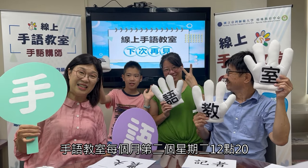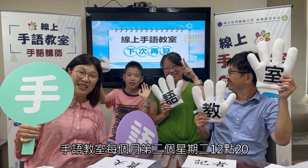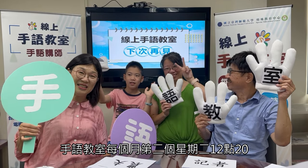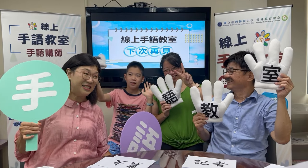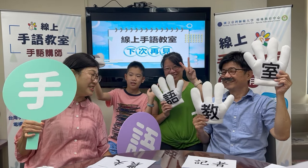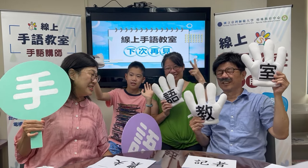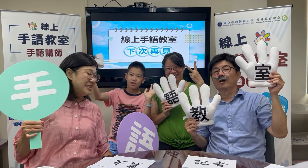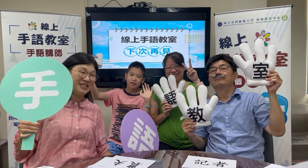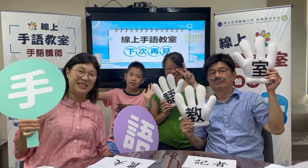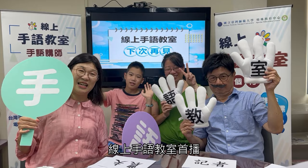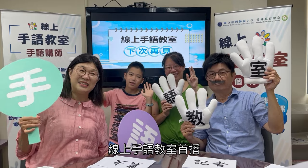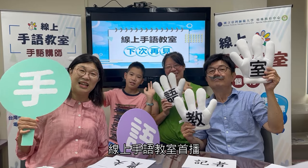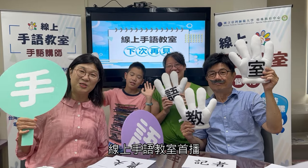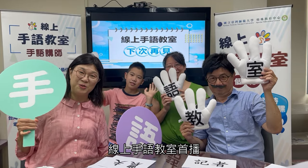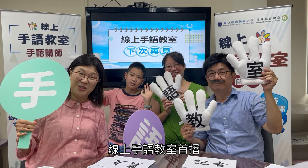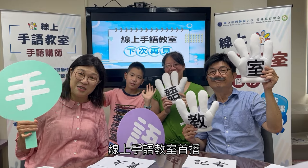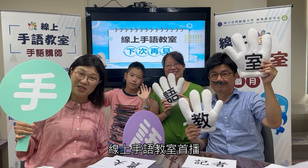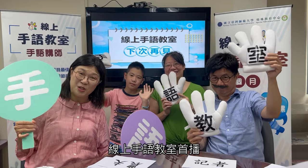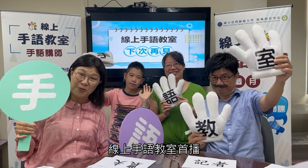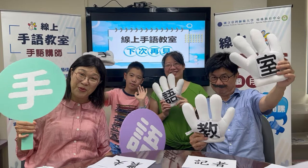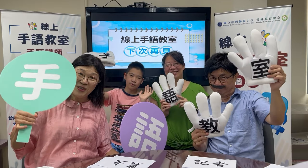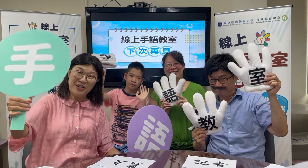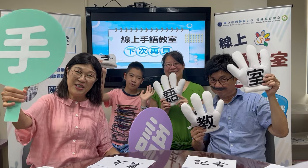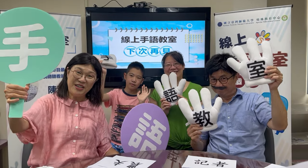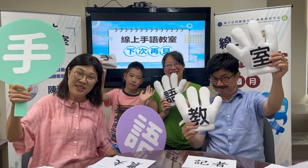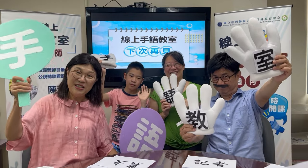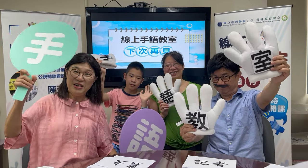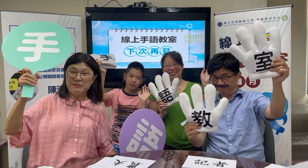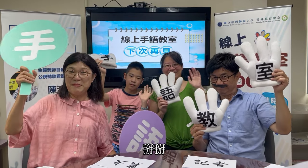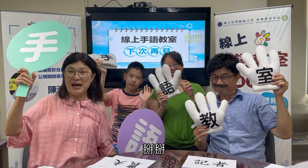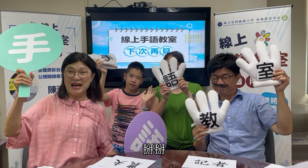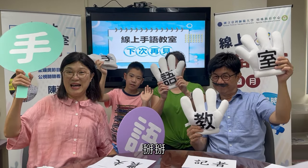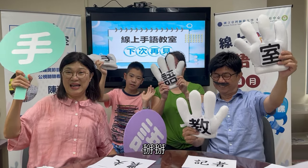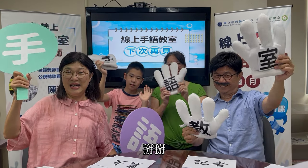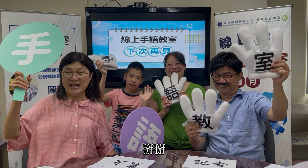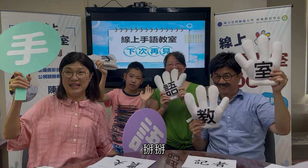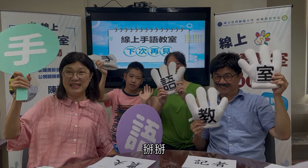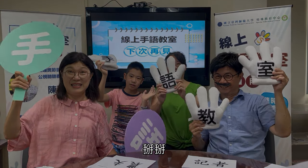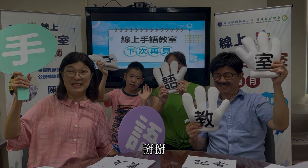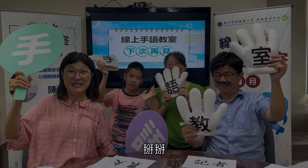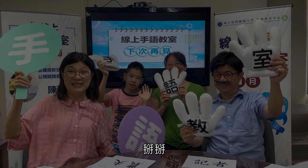12:20线上手语教室首播，拜拜。